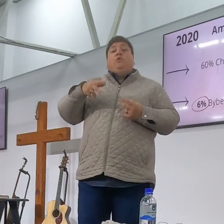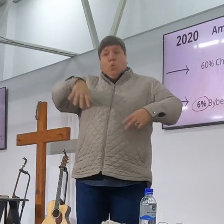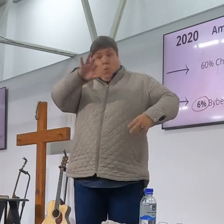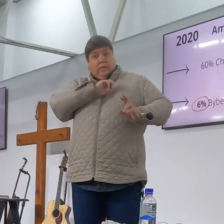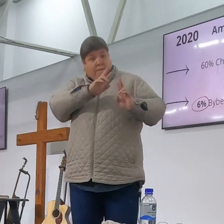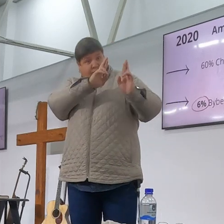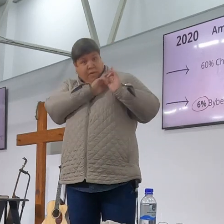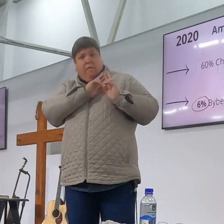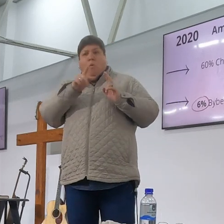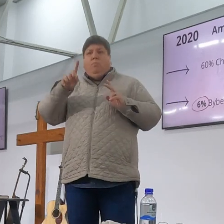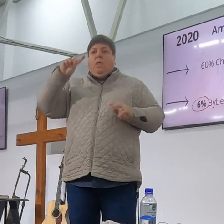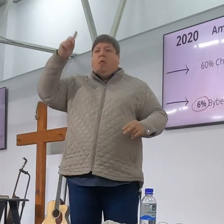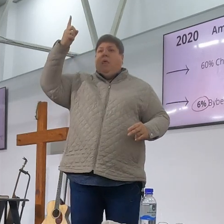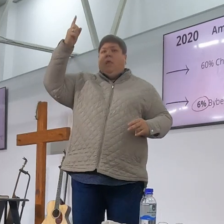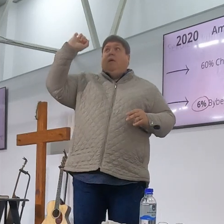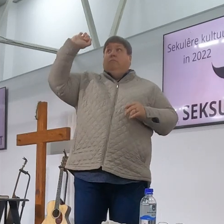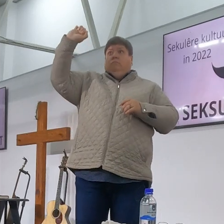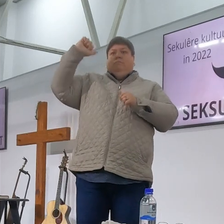verantwoordelikheid vir die hele generasie.